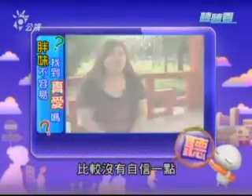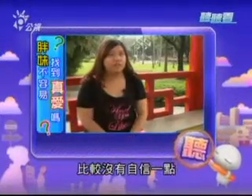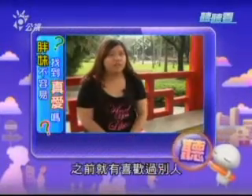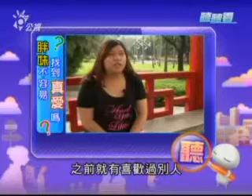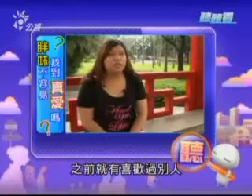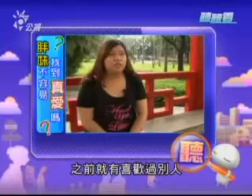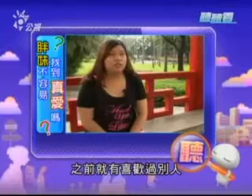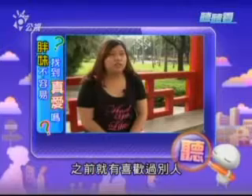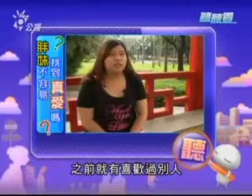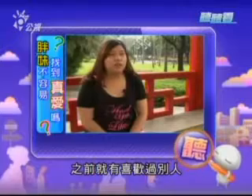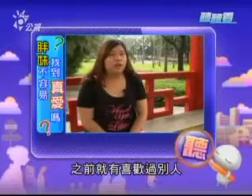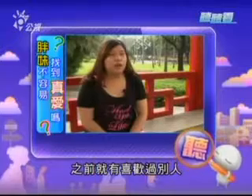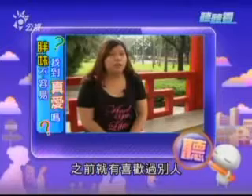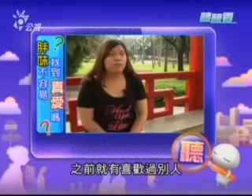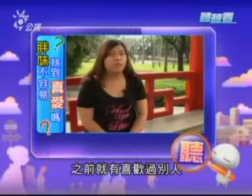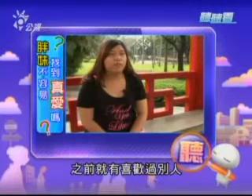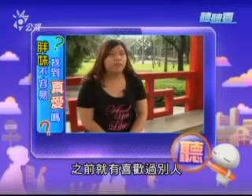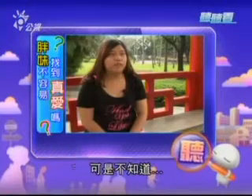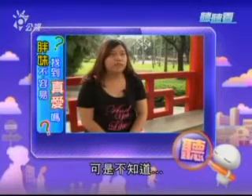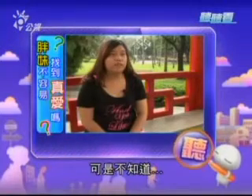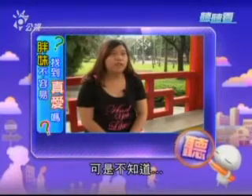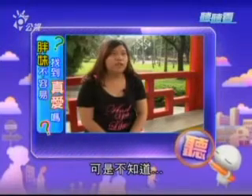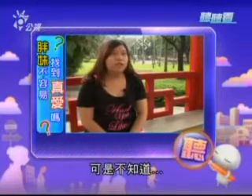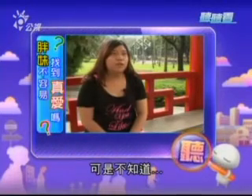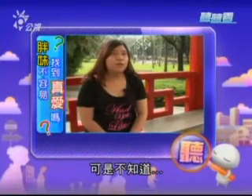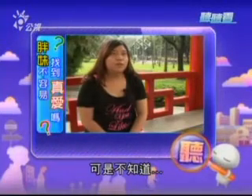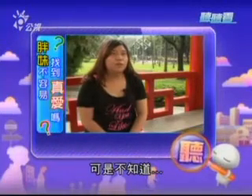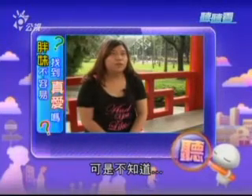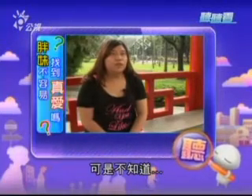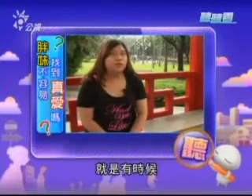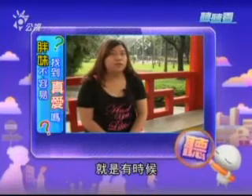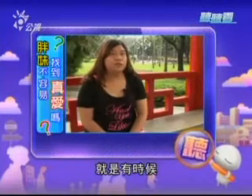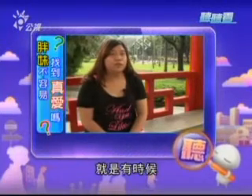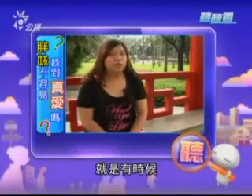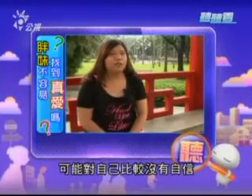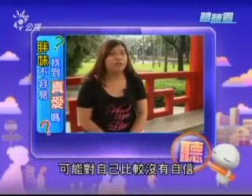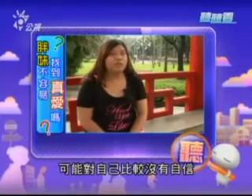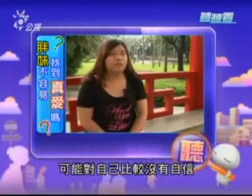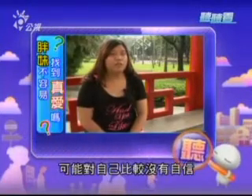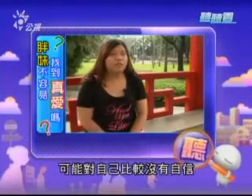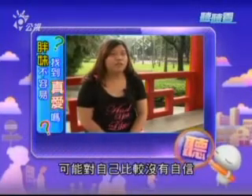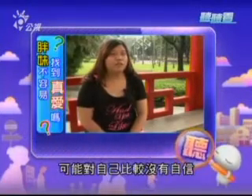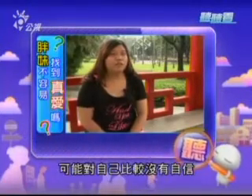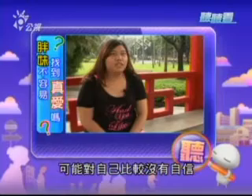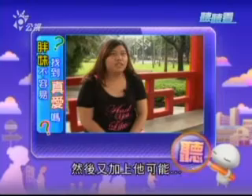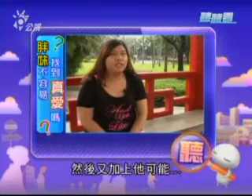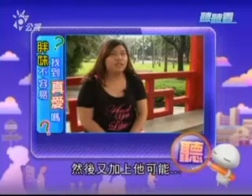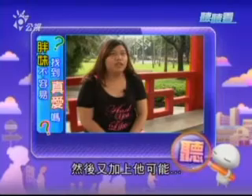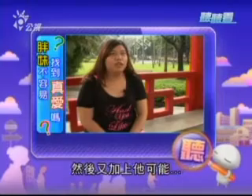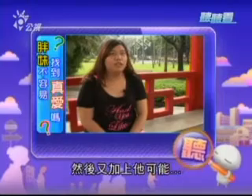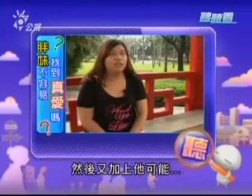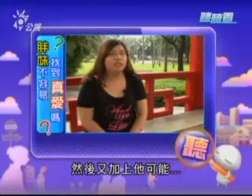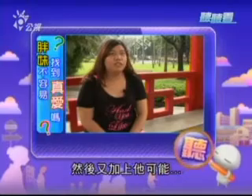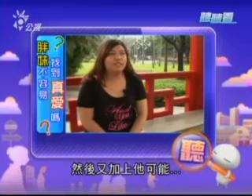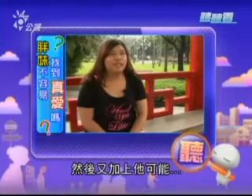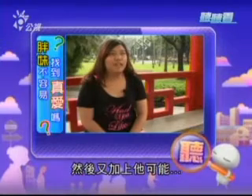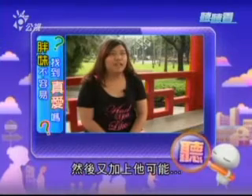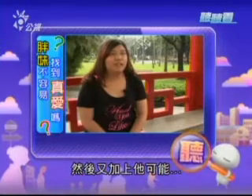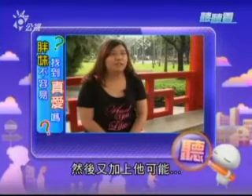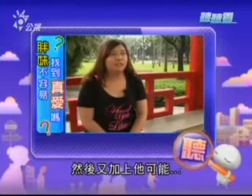之前就有喜欢过别人，可是不知道，就是有时候可能对自己比较没有自信，然后又加上他可能觉得